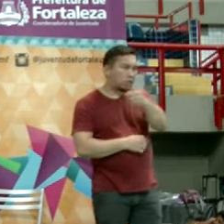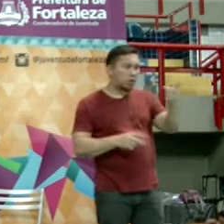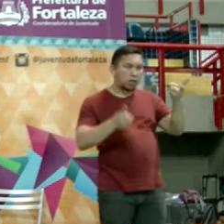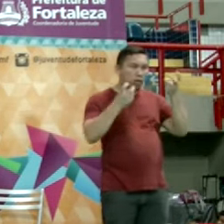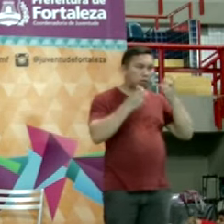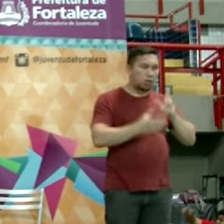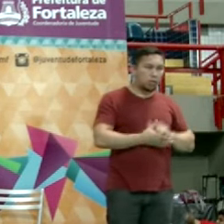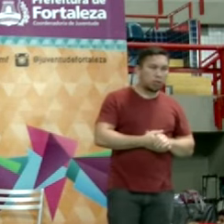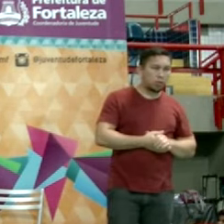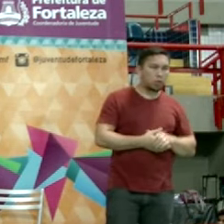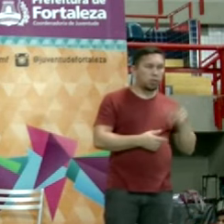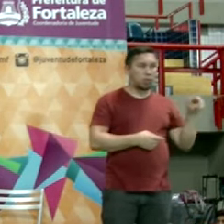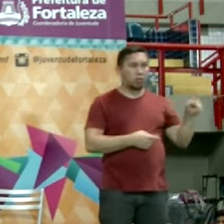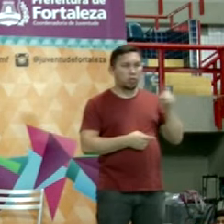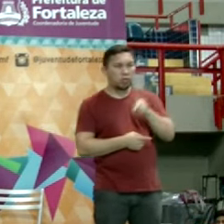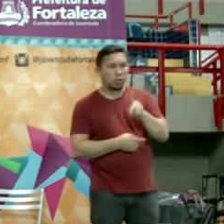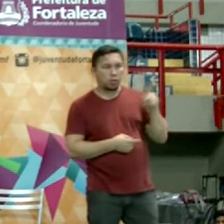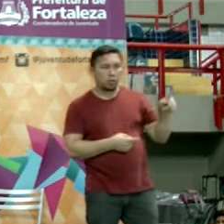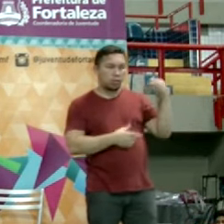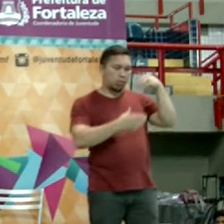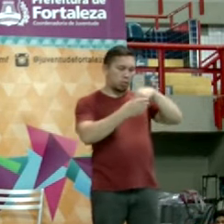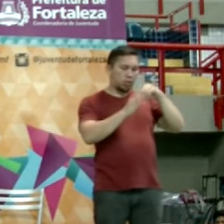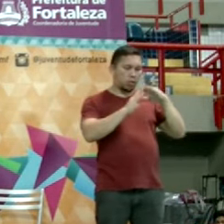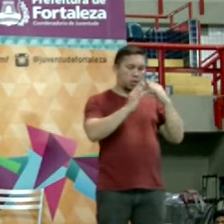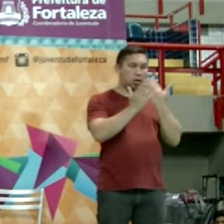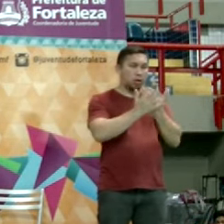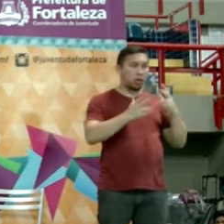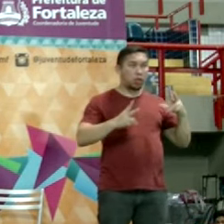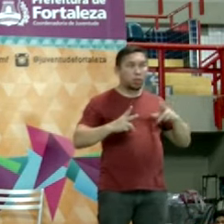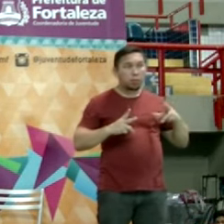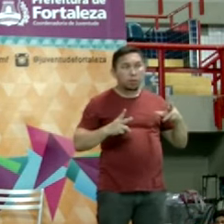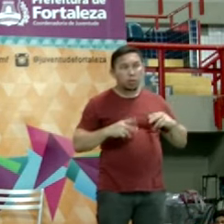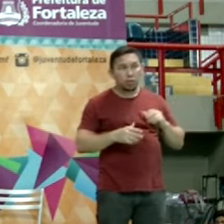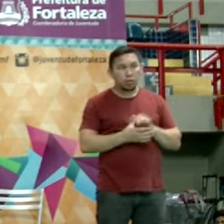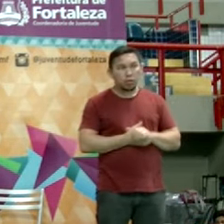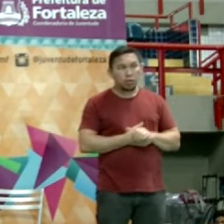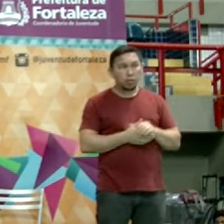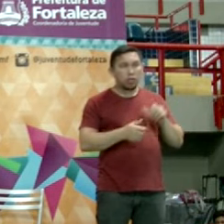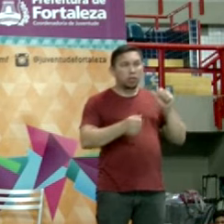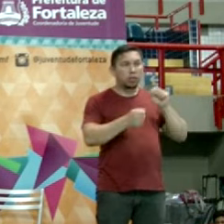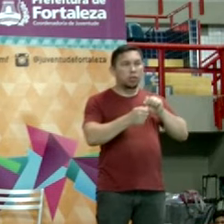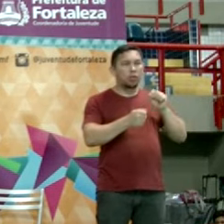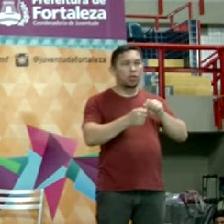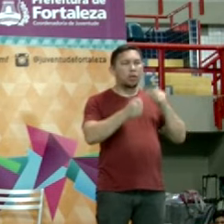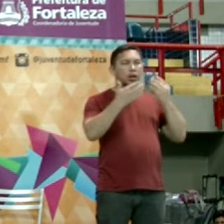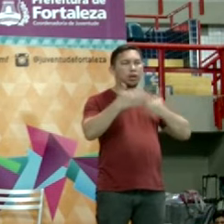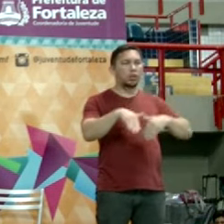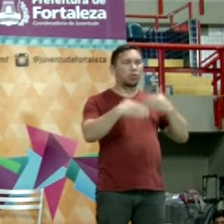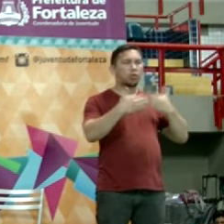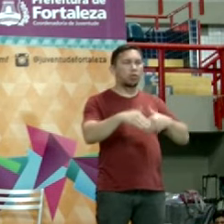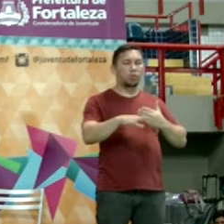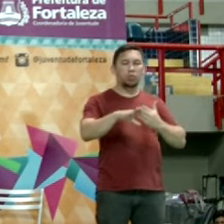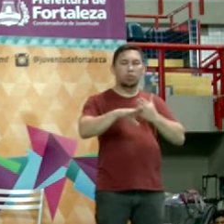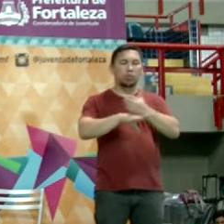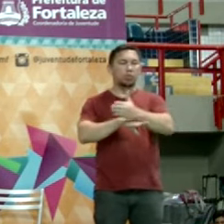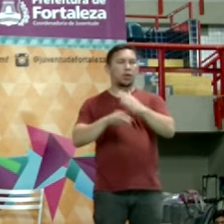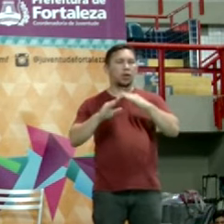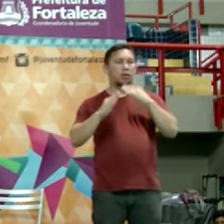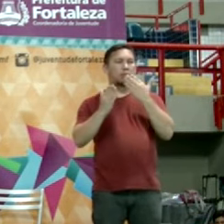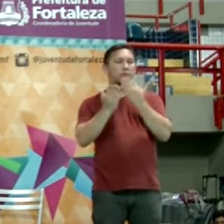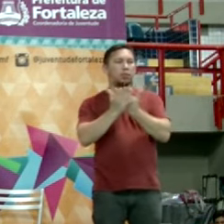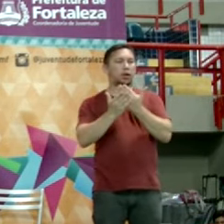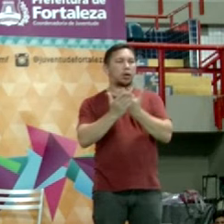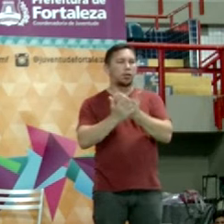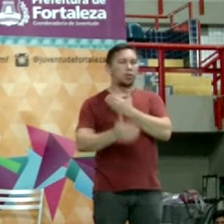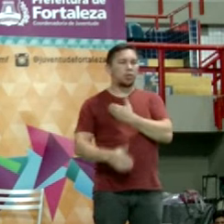ainda, os professores de escolas particulares estão fazendo concurso para trabalhar na escola pública. Está cheio